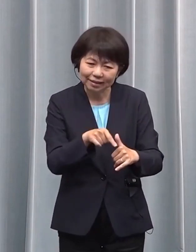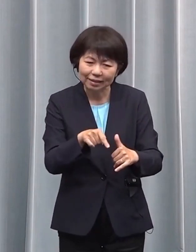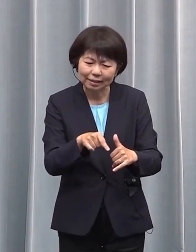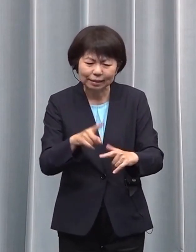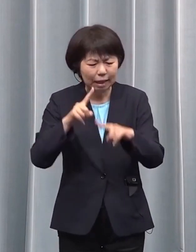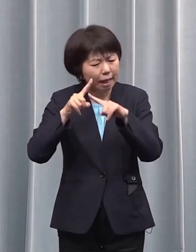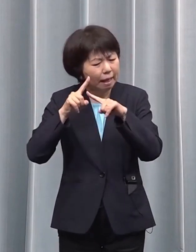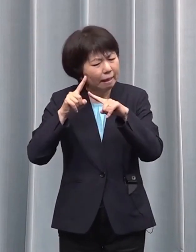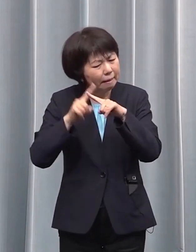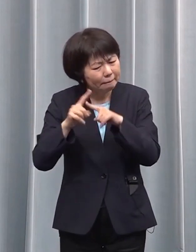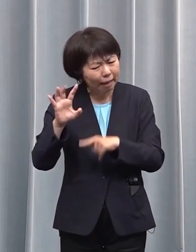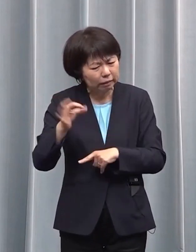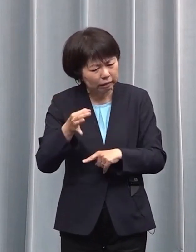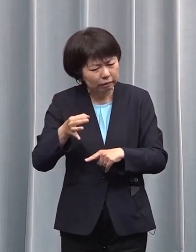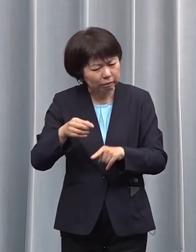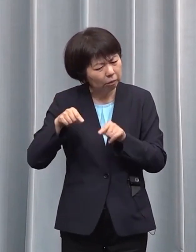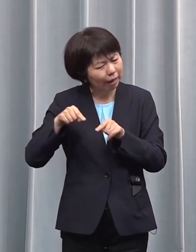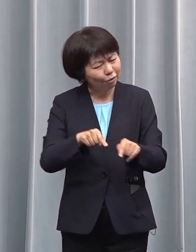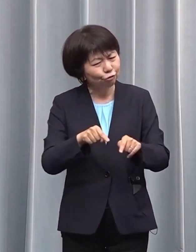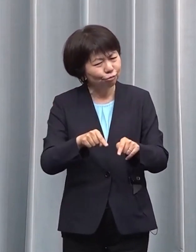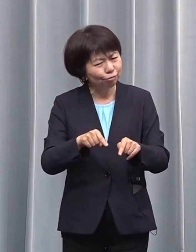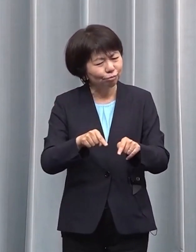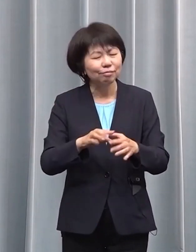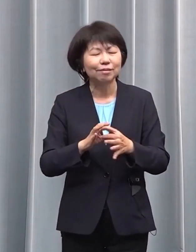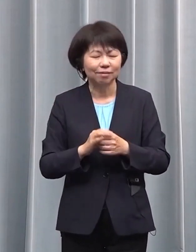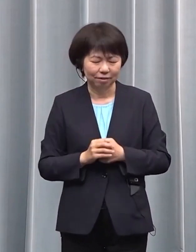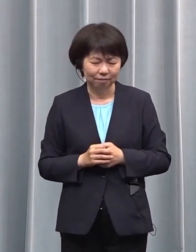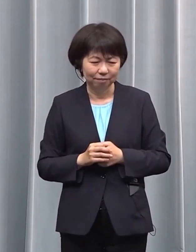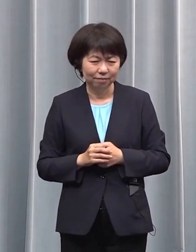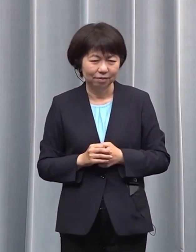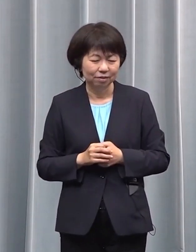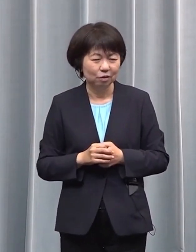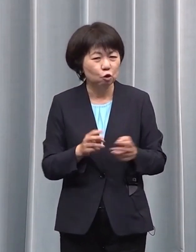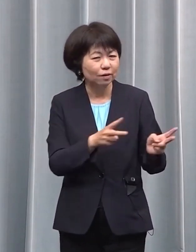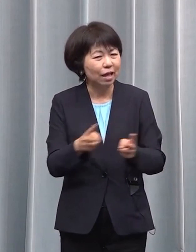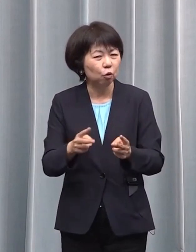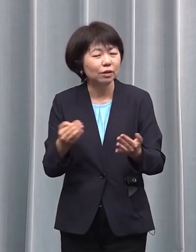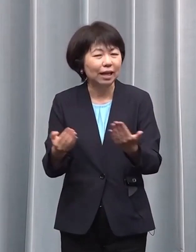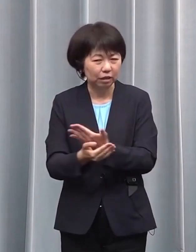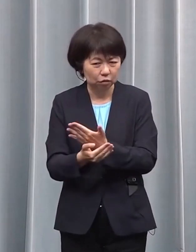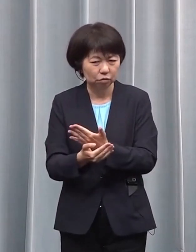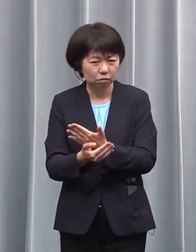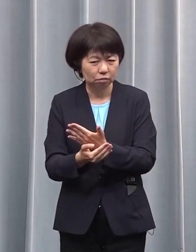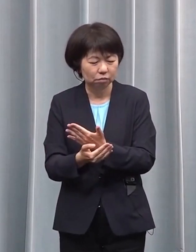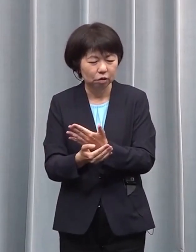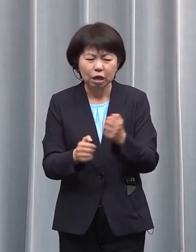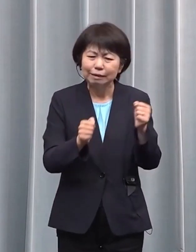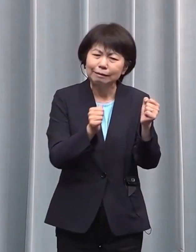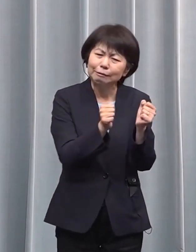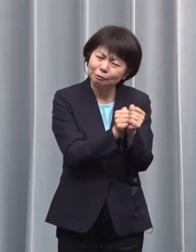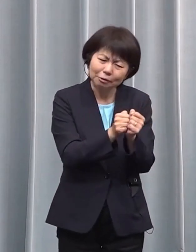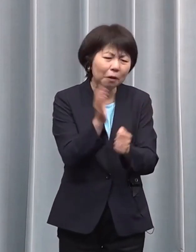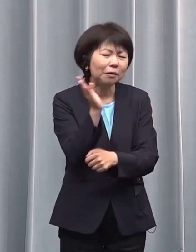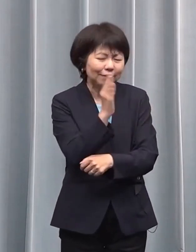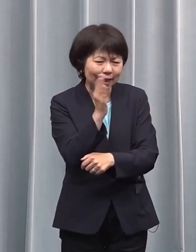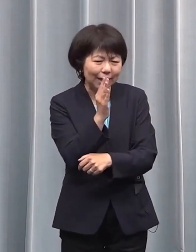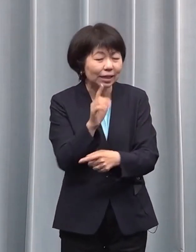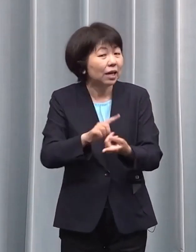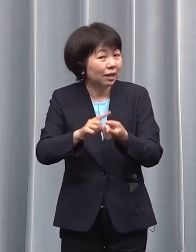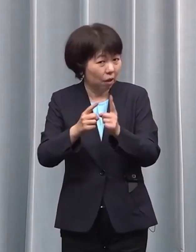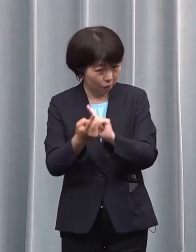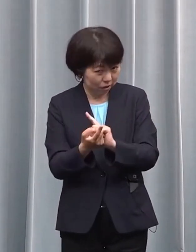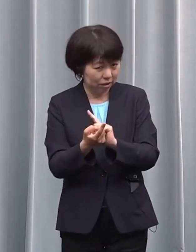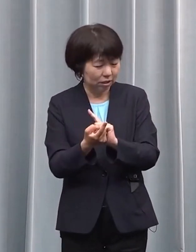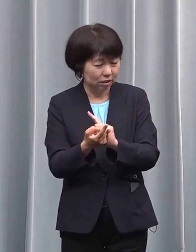のほぼ入管庁がじゃあこの人を収容しない代わりに面倒を見てよと言いながら、もし逃げた場合はあなたたちに罰則を課